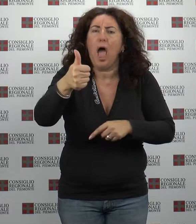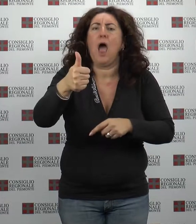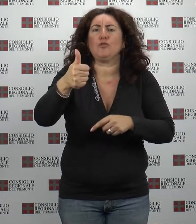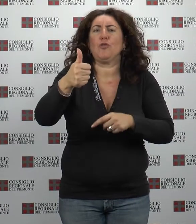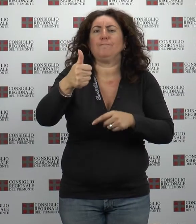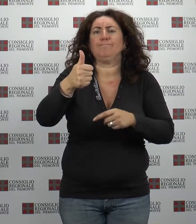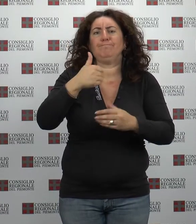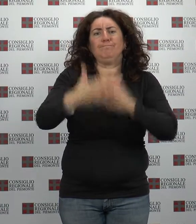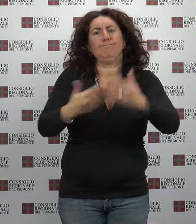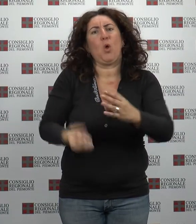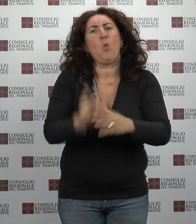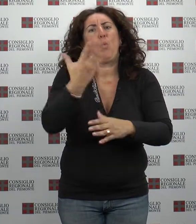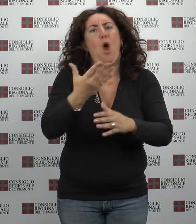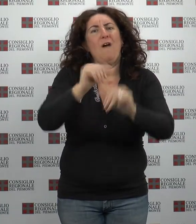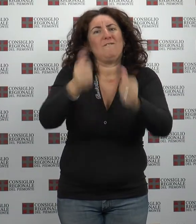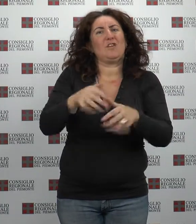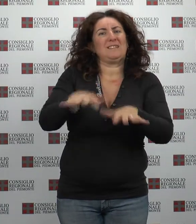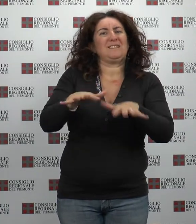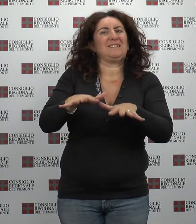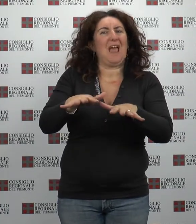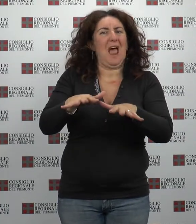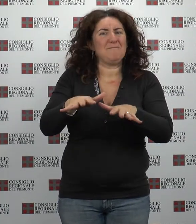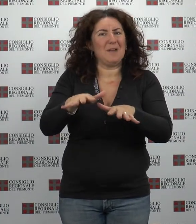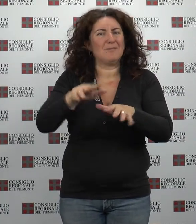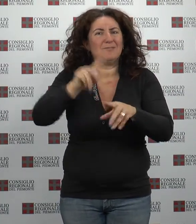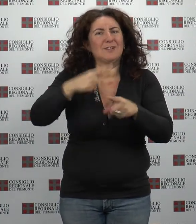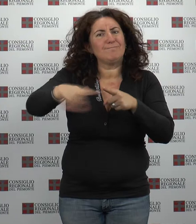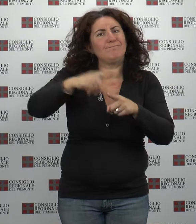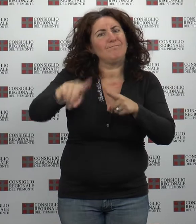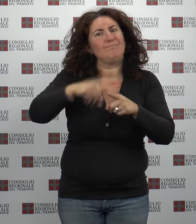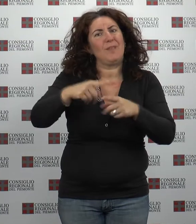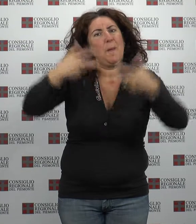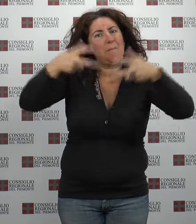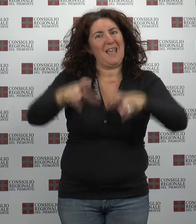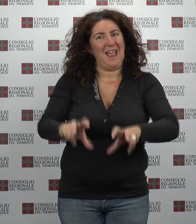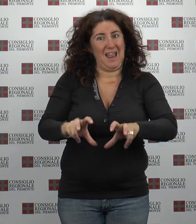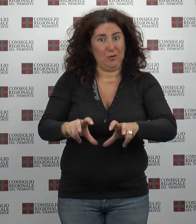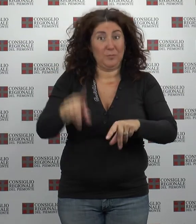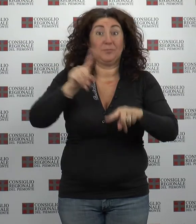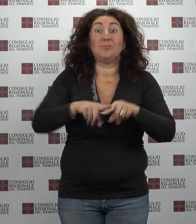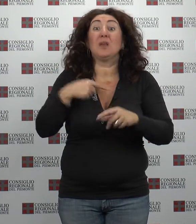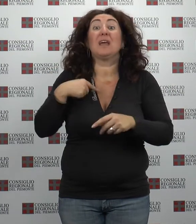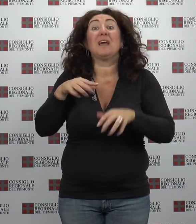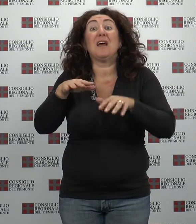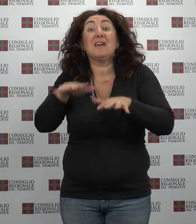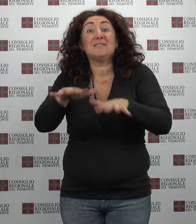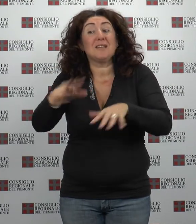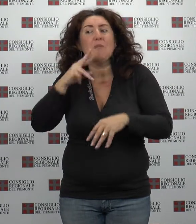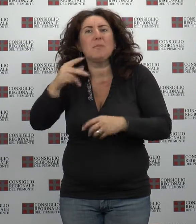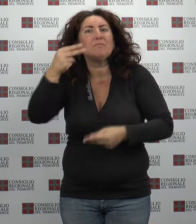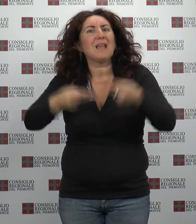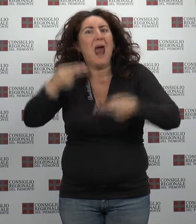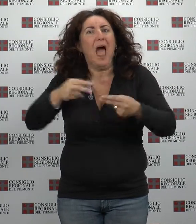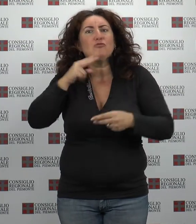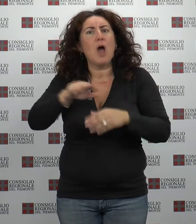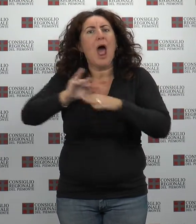rimborsare. Via libera anche all'assestamento di bilancio del Consiglio, che prende atto di un forte avanzo di esercizio, pari a oltre